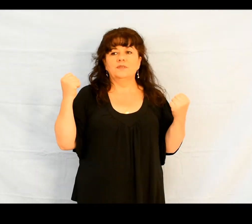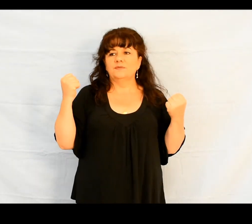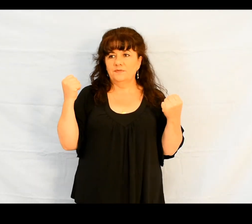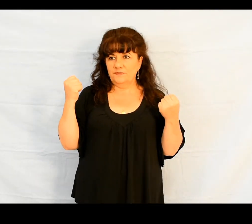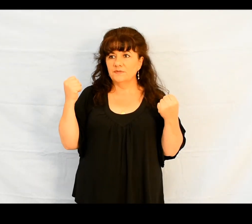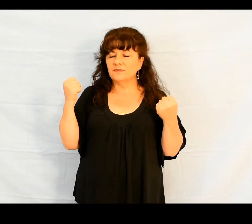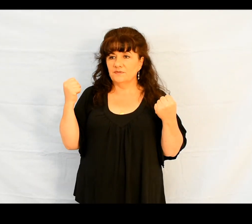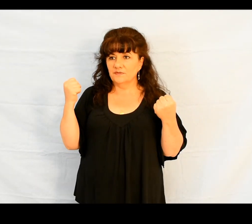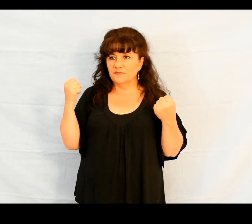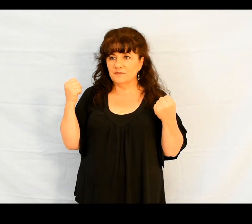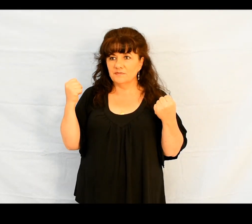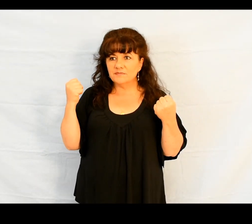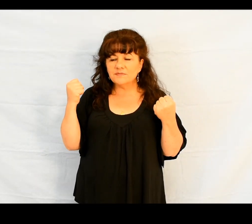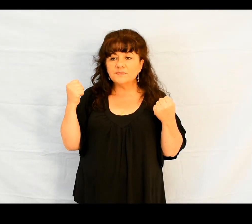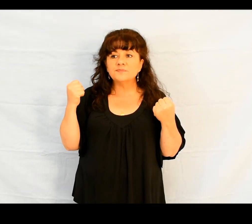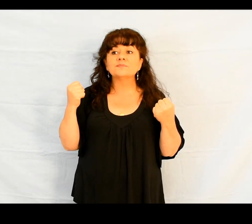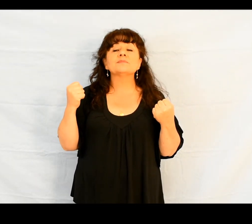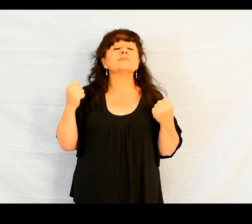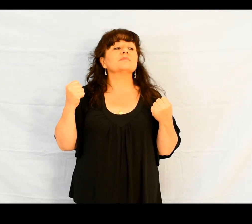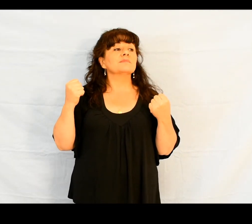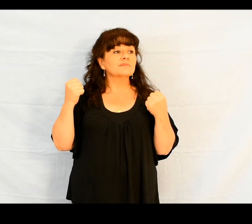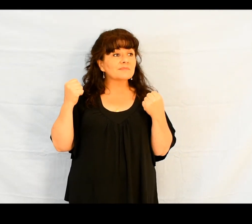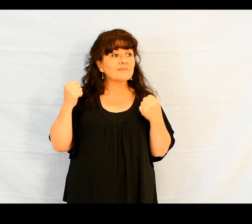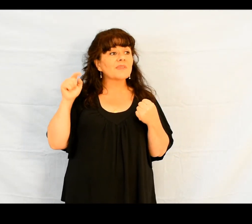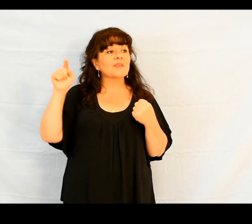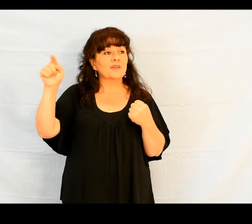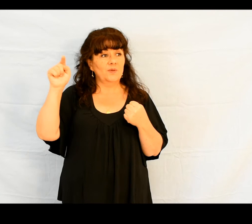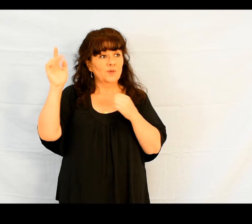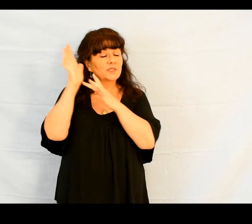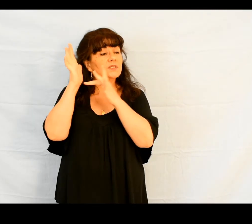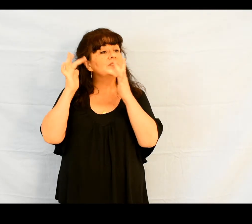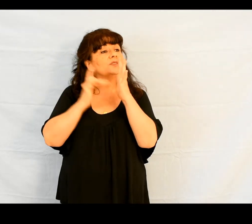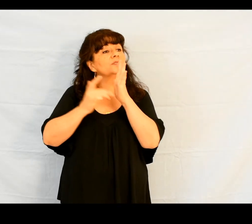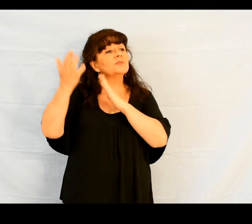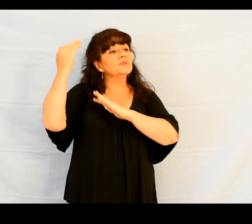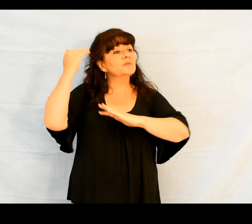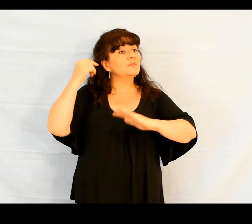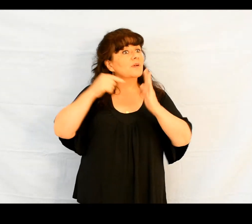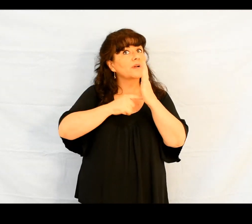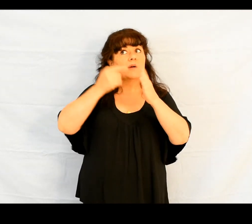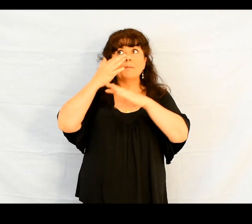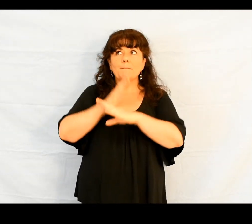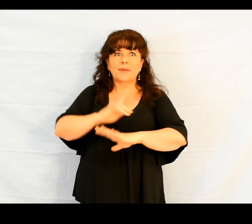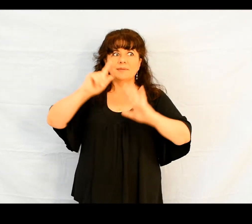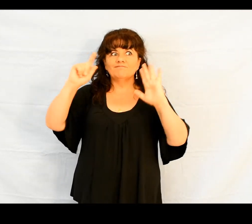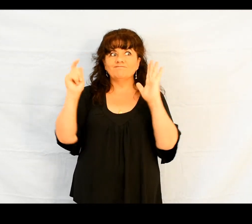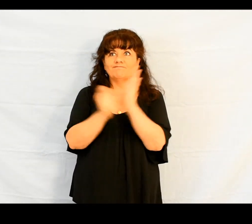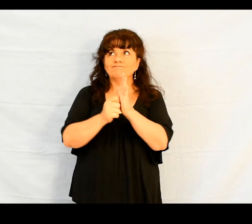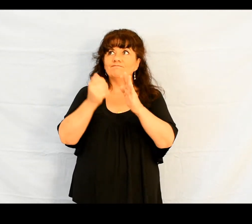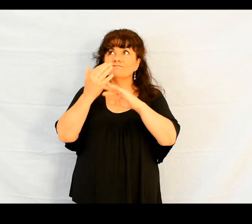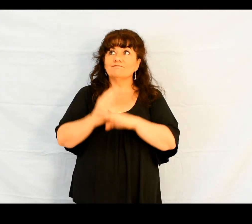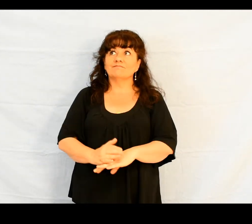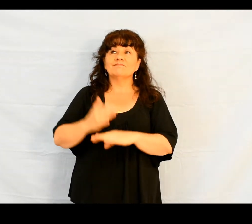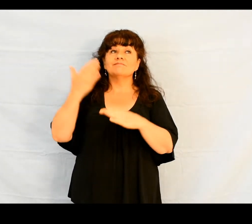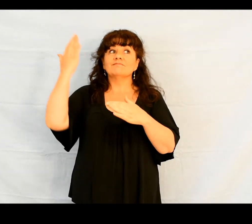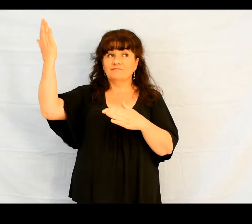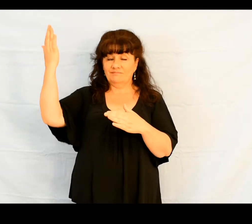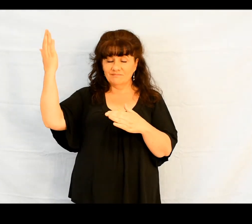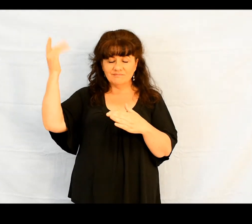Au temps fixé, il a rendu ce témoignage pour lequel j'ai reçu la charge de messager